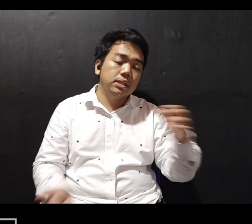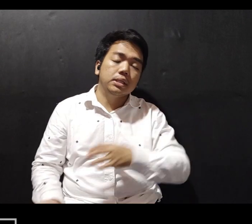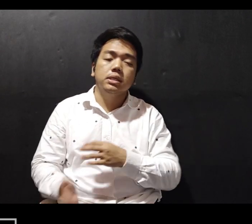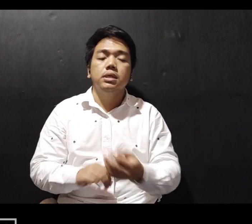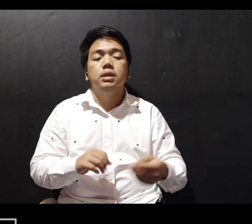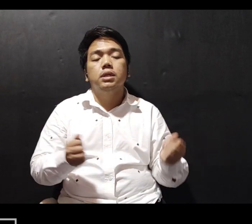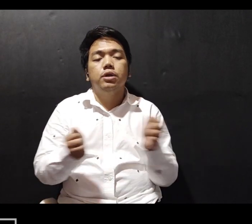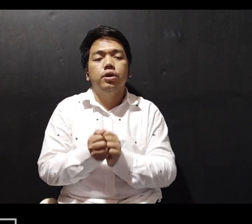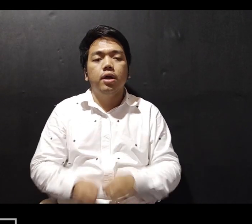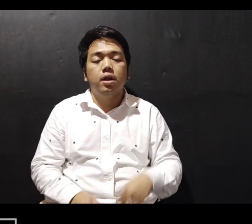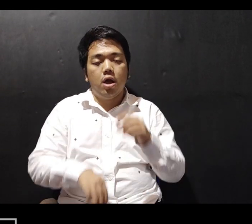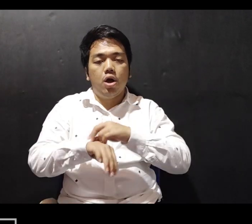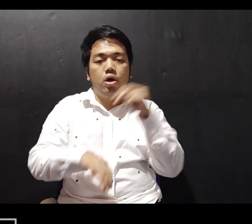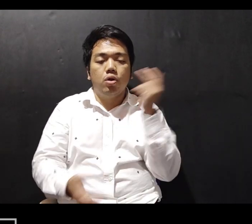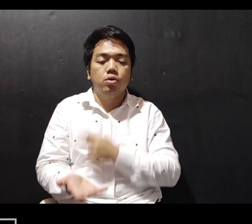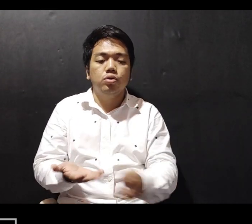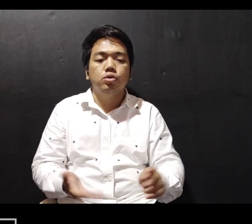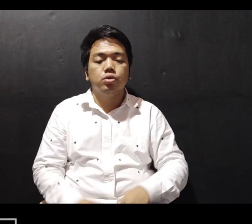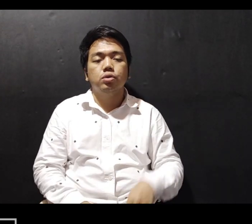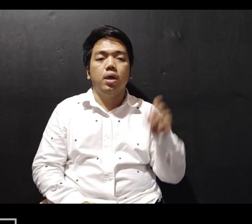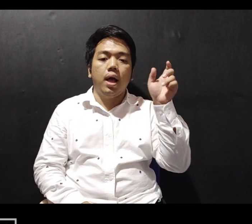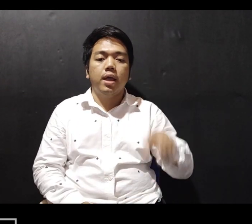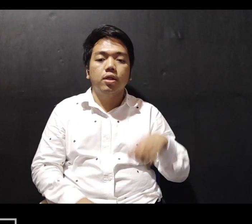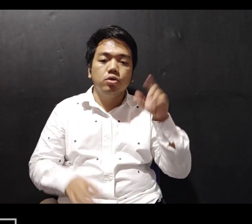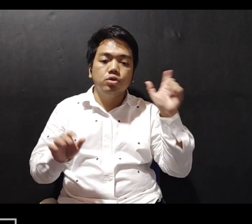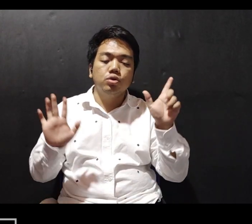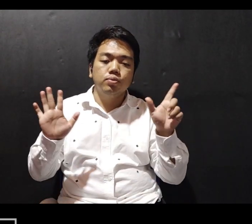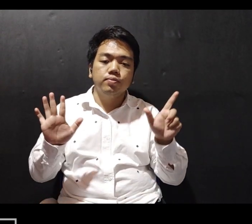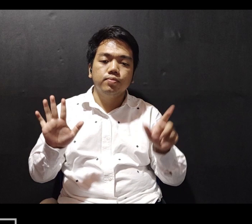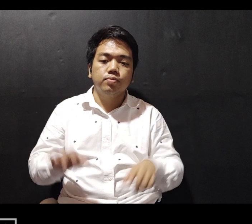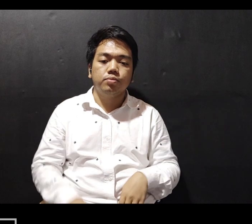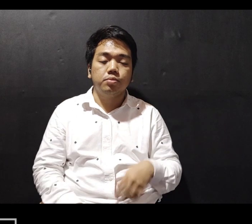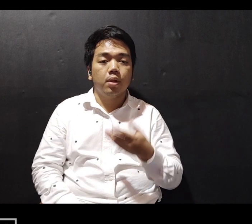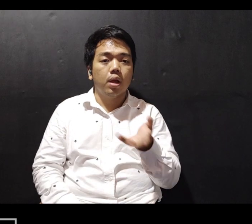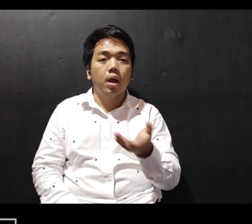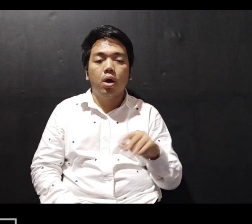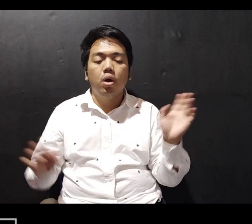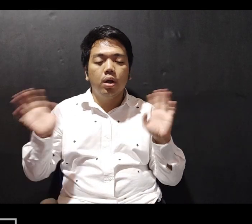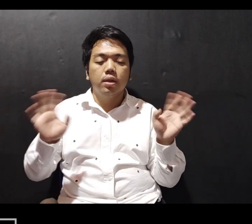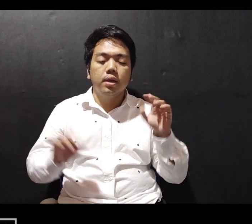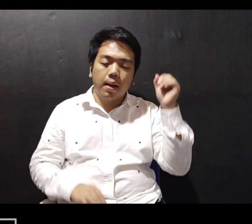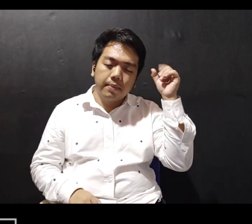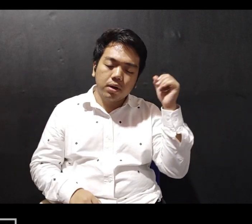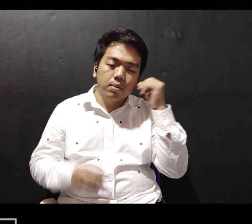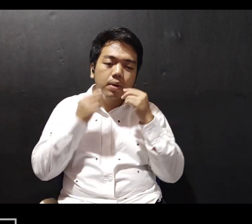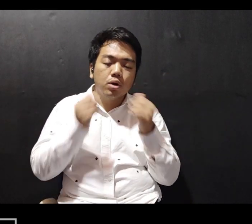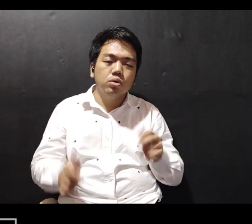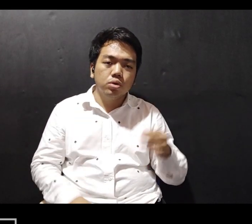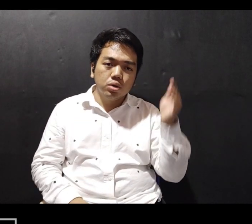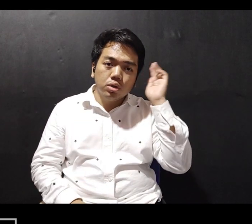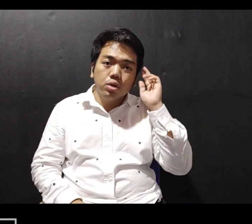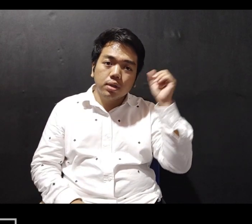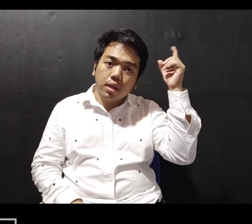Israel? Jawabnya, Engkau tidak perlu mengetahui masa waktu yang ditetapkan Bapa sendiri menurut